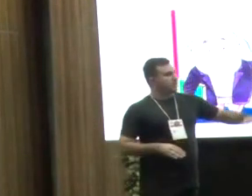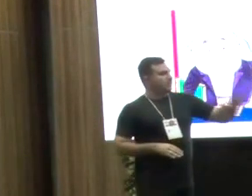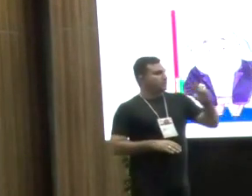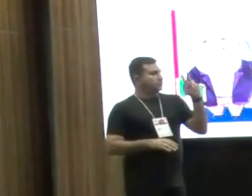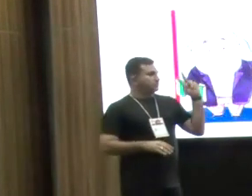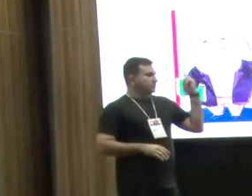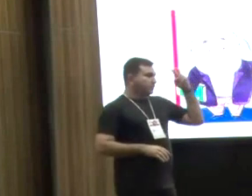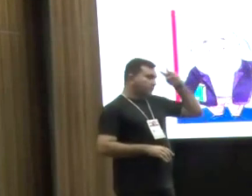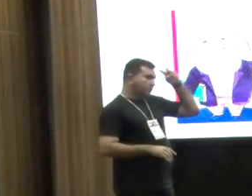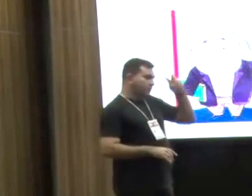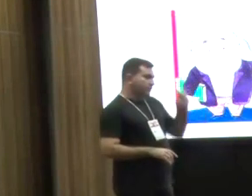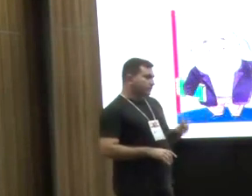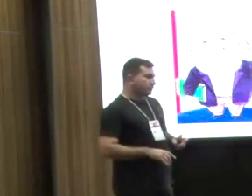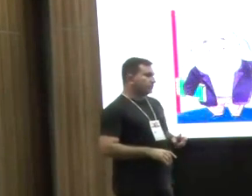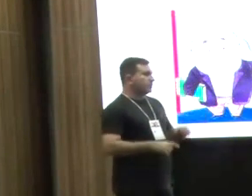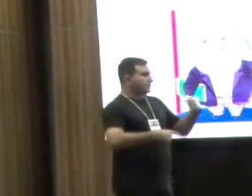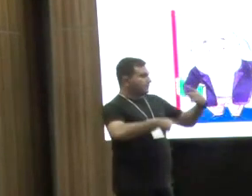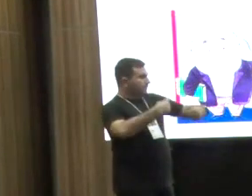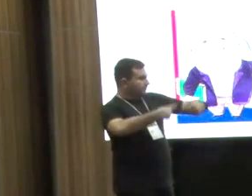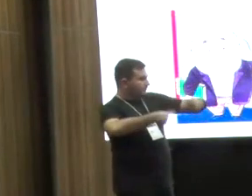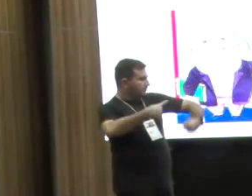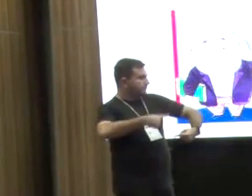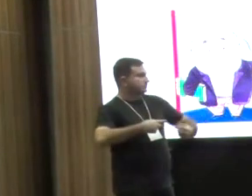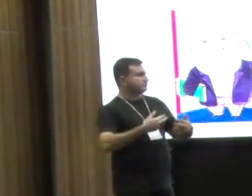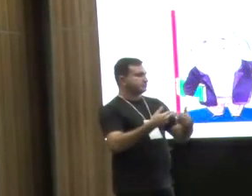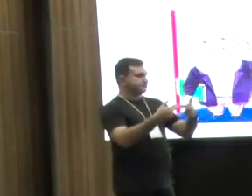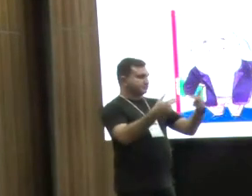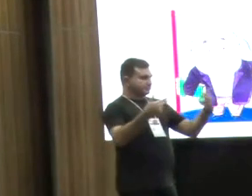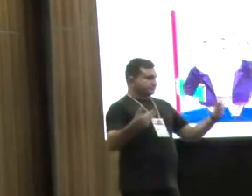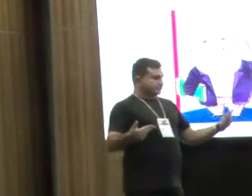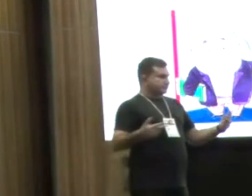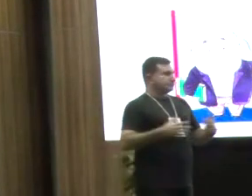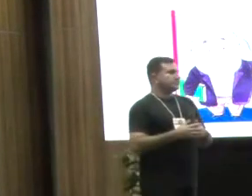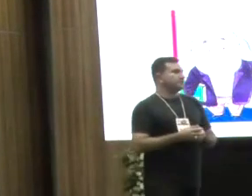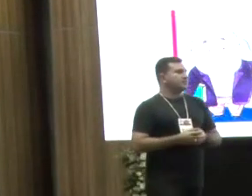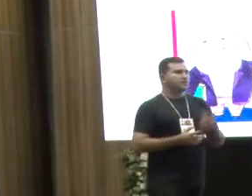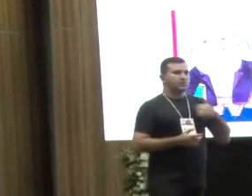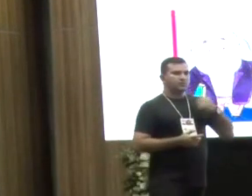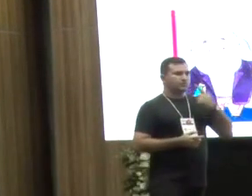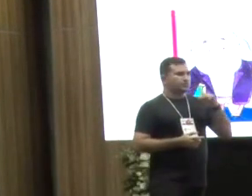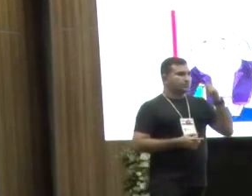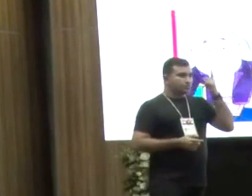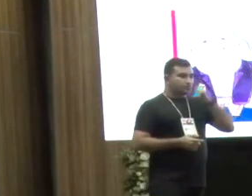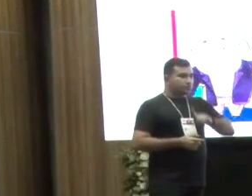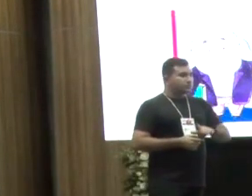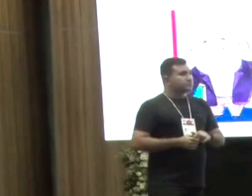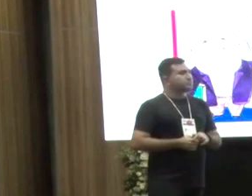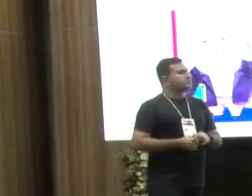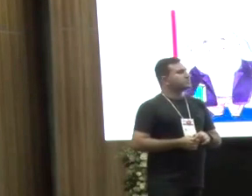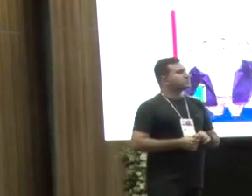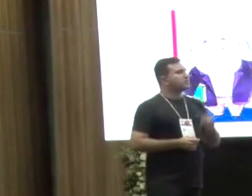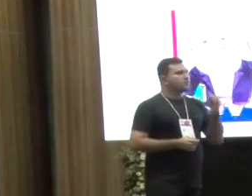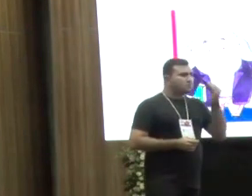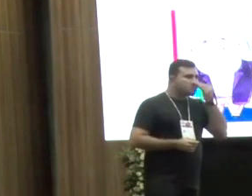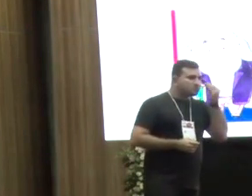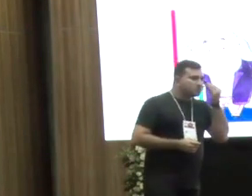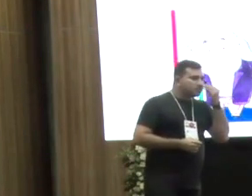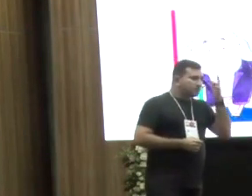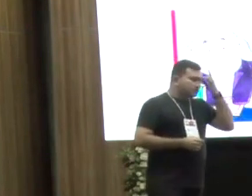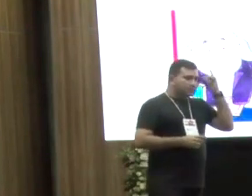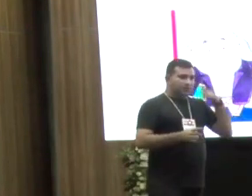da cultura, da política, eu não constato as coisas para uma